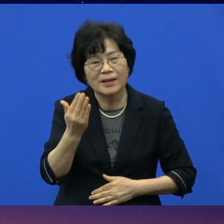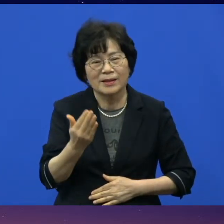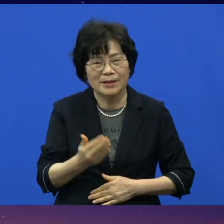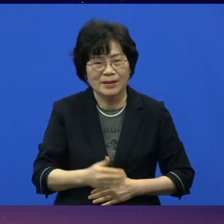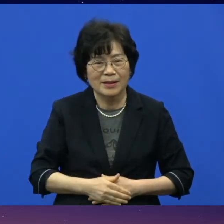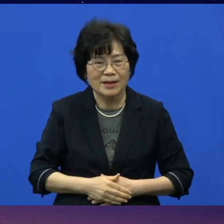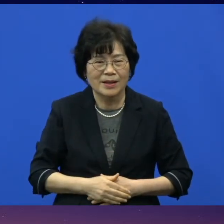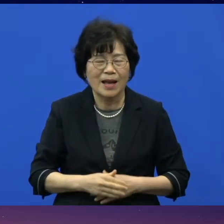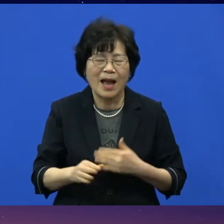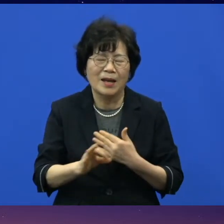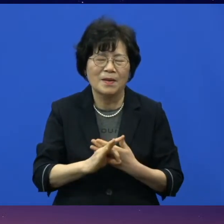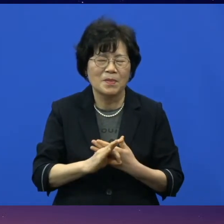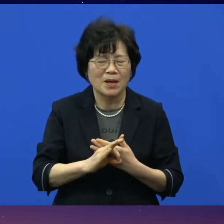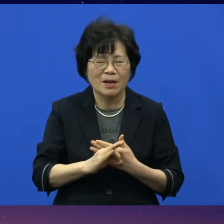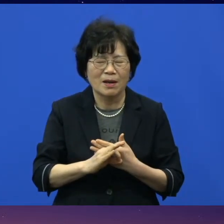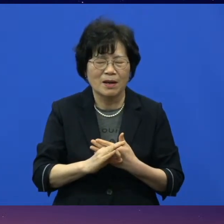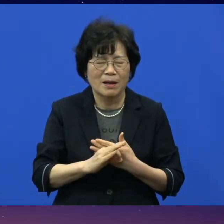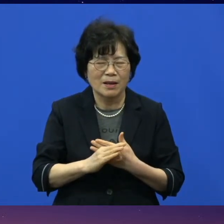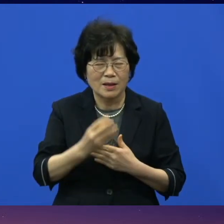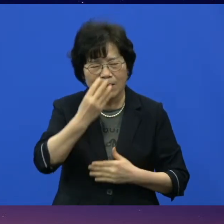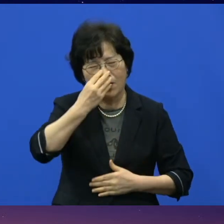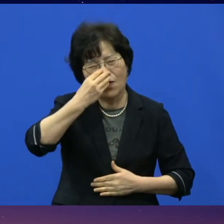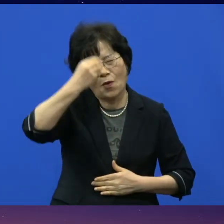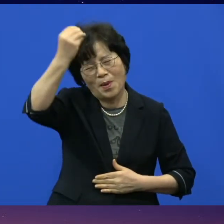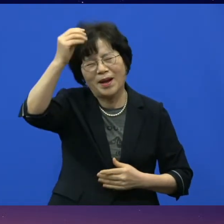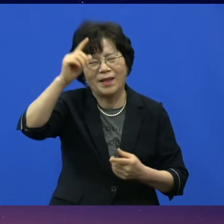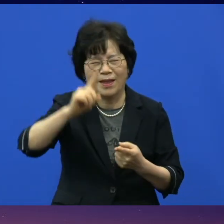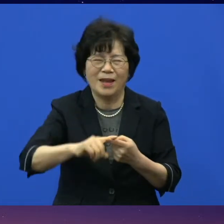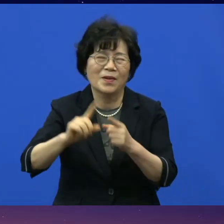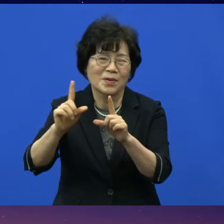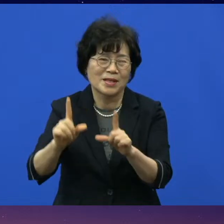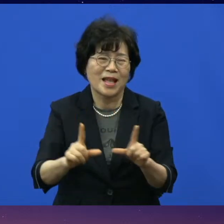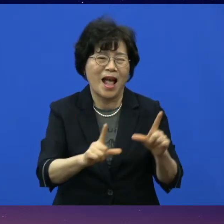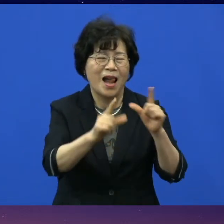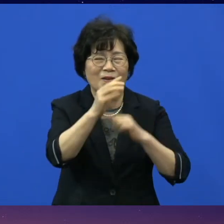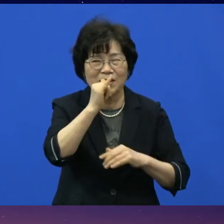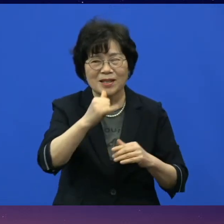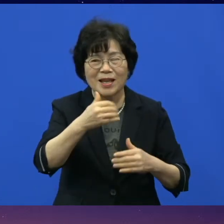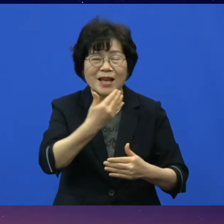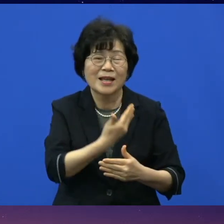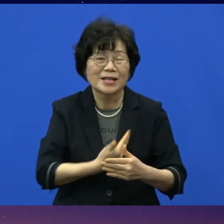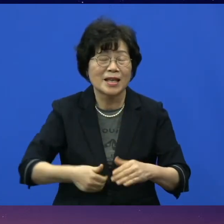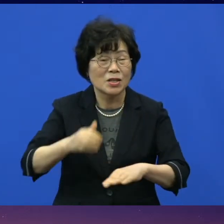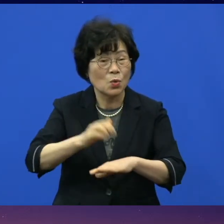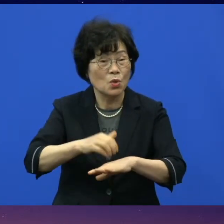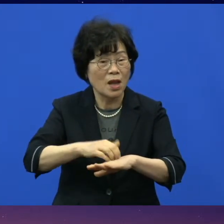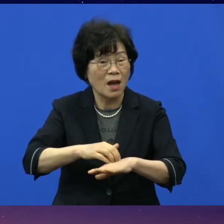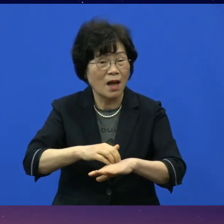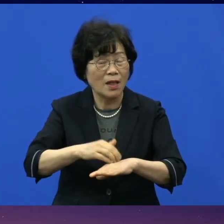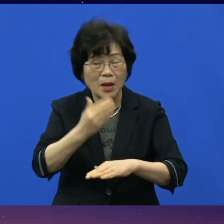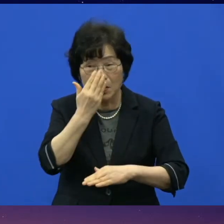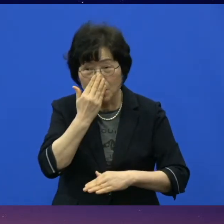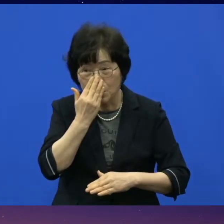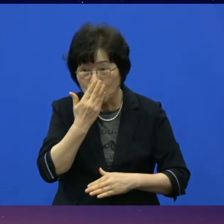그렇지 않으면요, 겸손 안 돼요. 그냥 뭐 제자훈련 해가지고는 겸손이 안 돼요.